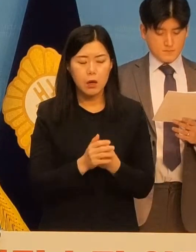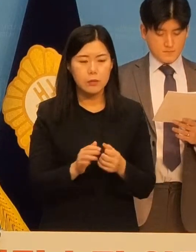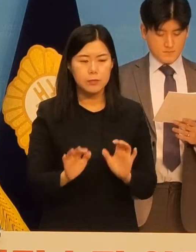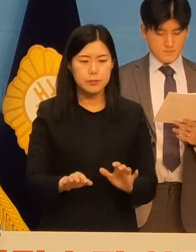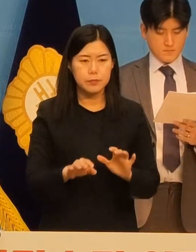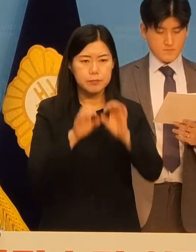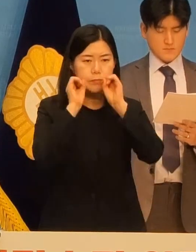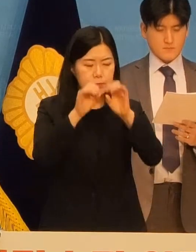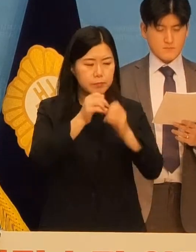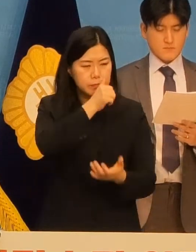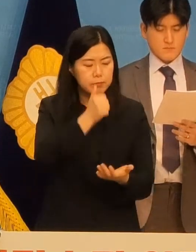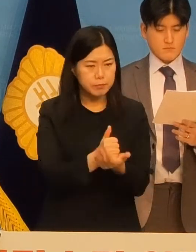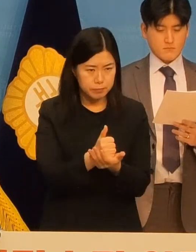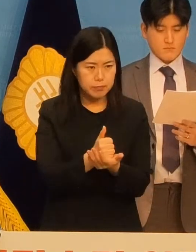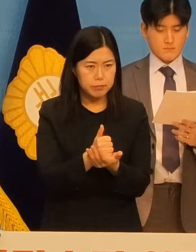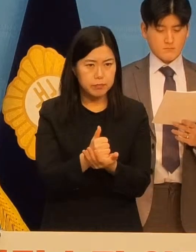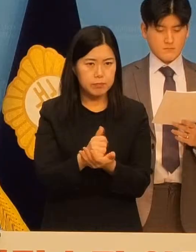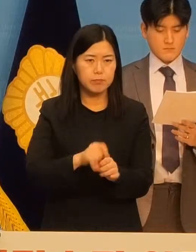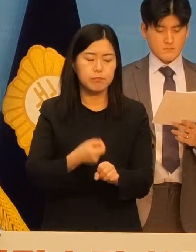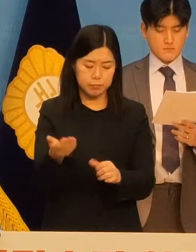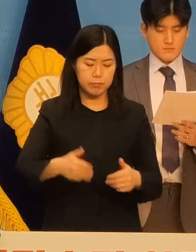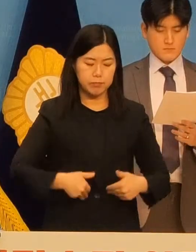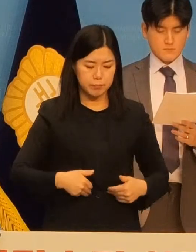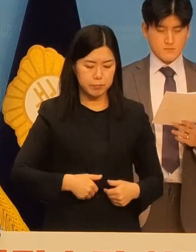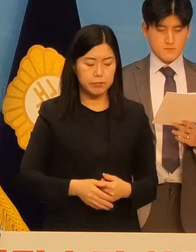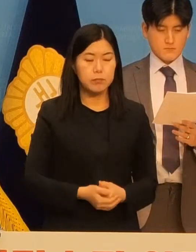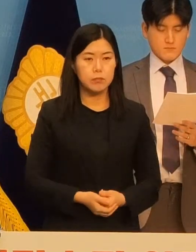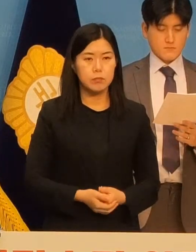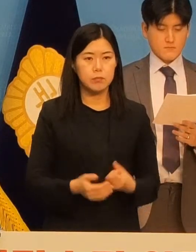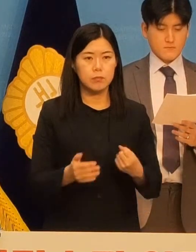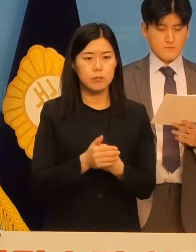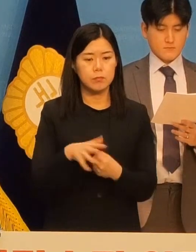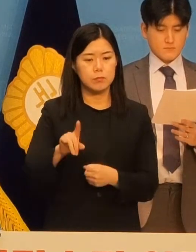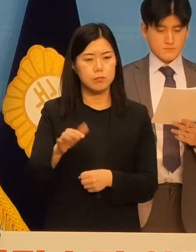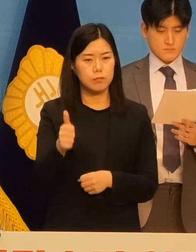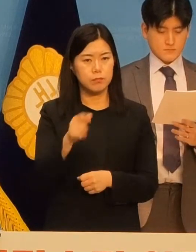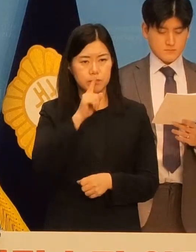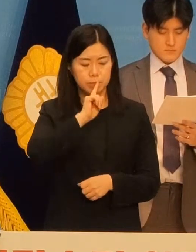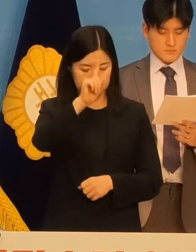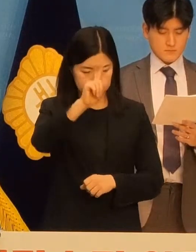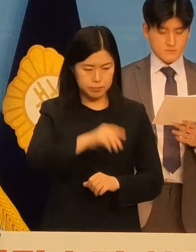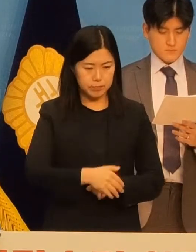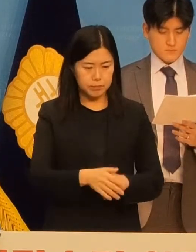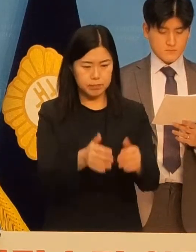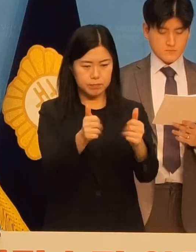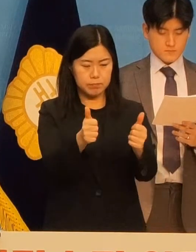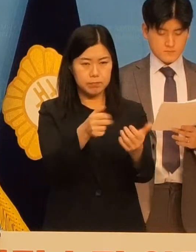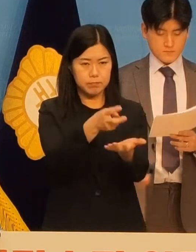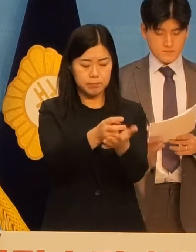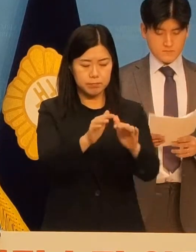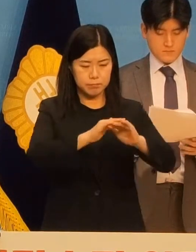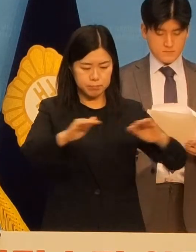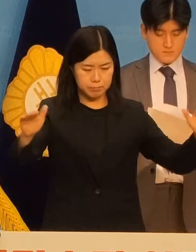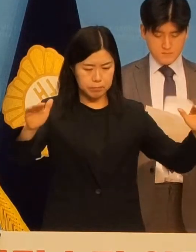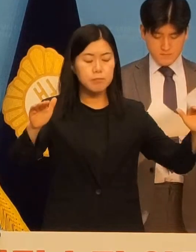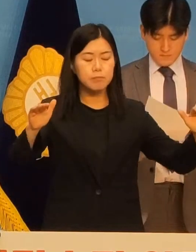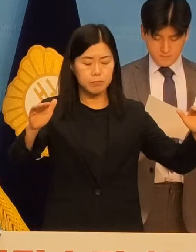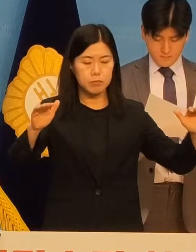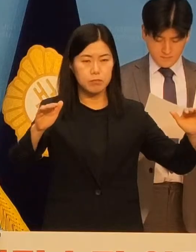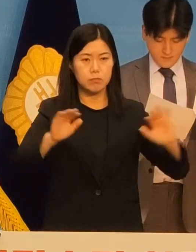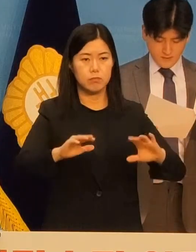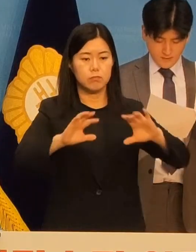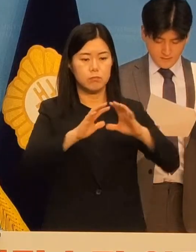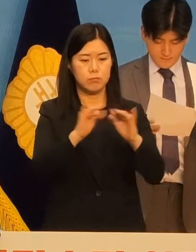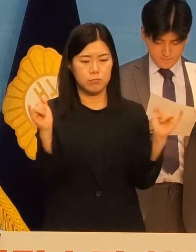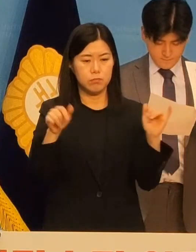선전죄 죄책을 져야 마땅합니다. 이에 장동혁 대표를 고발하오니 법 앞에 평등이라는 헌법 규정이 국민의